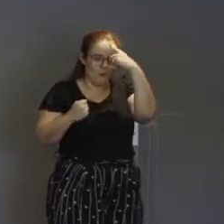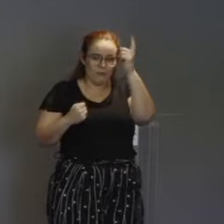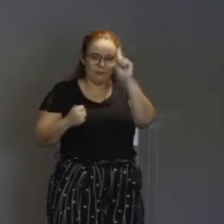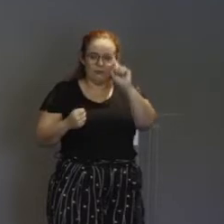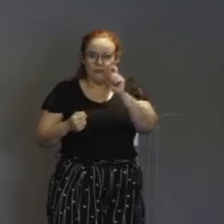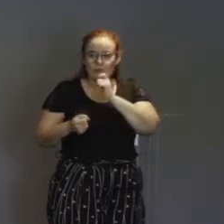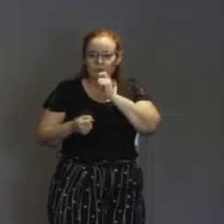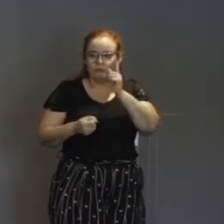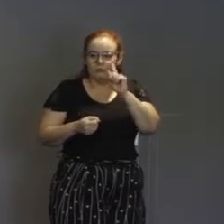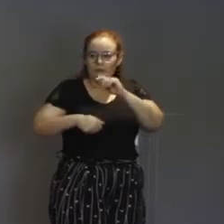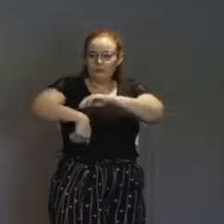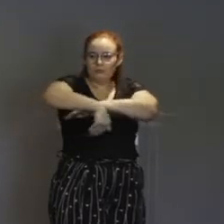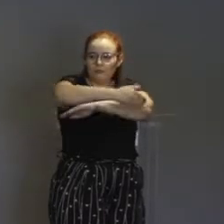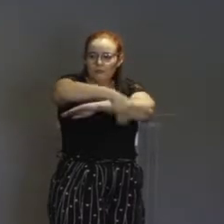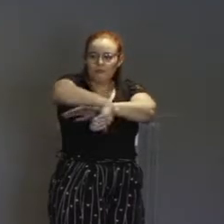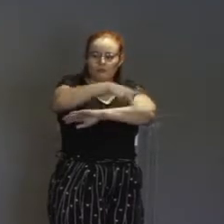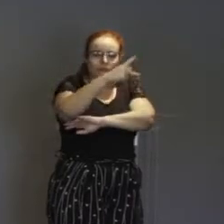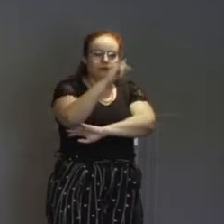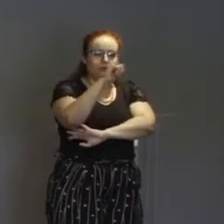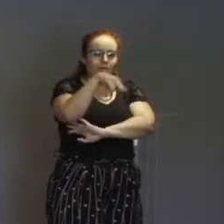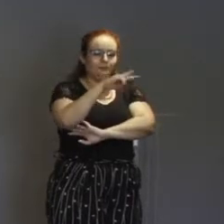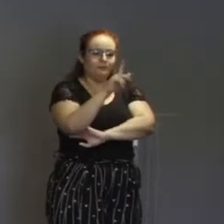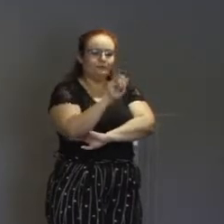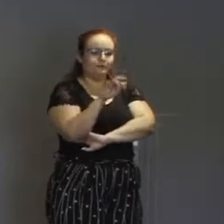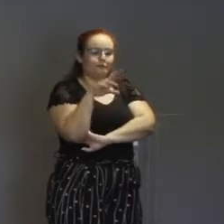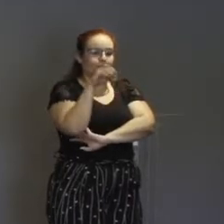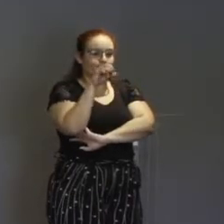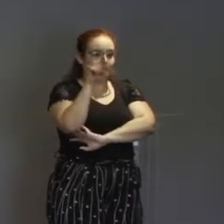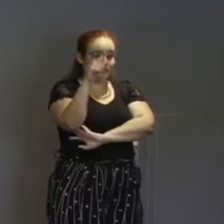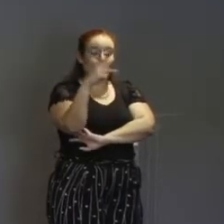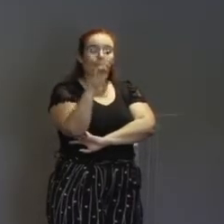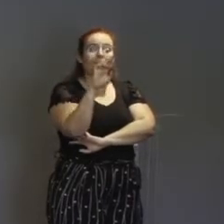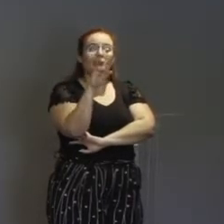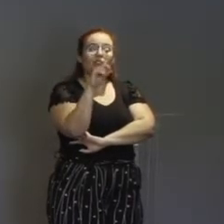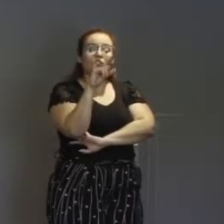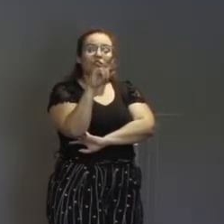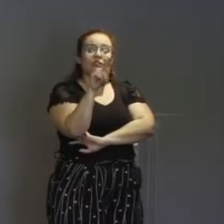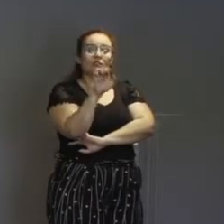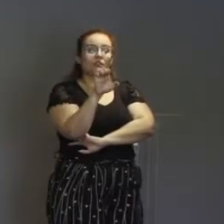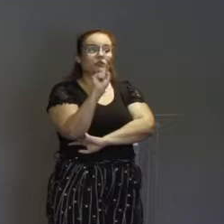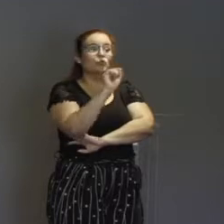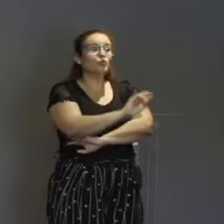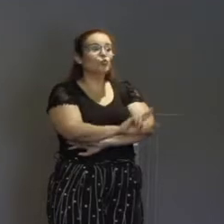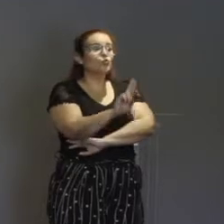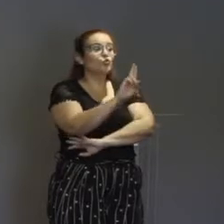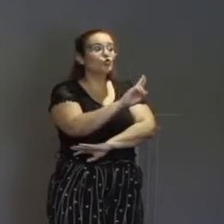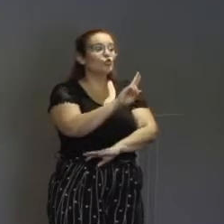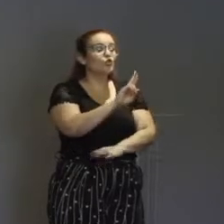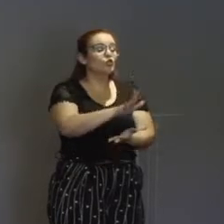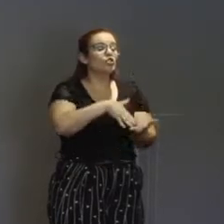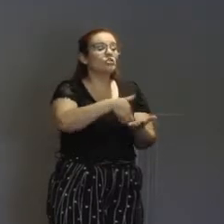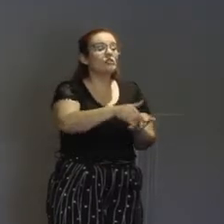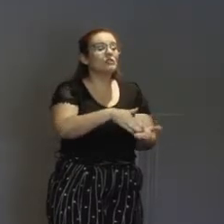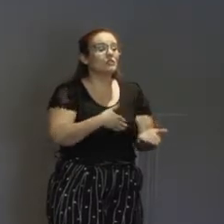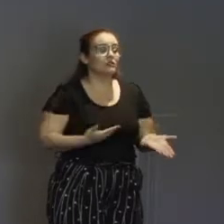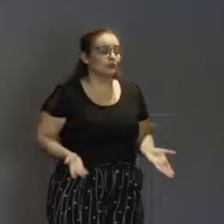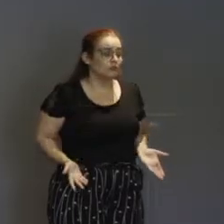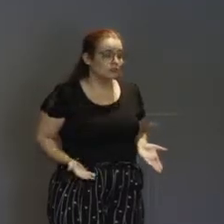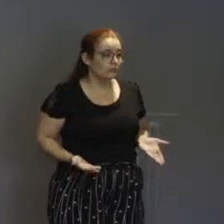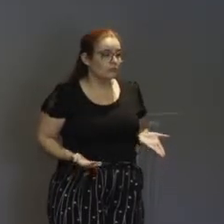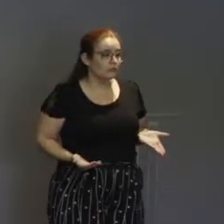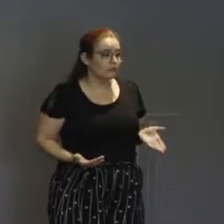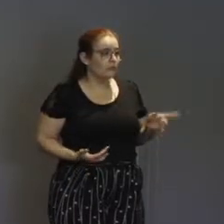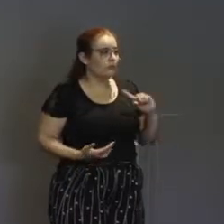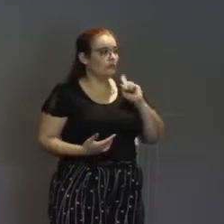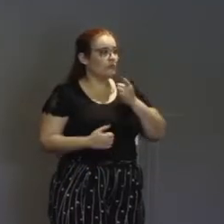Pinheiros, tá? Na Rua dos Pinheiros, em Perdizes, eles ampliaram a calçada com tinta. A gente já fez